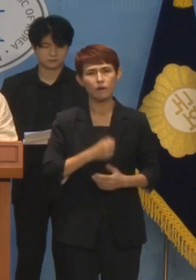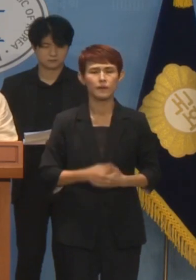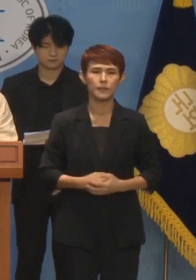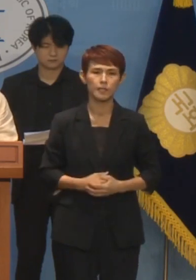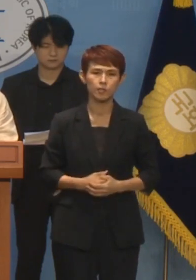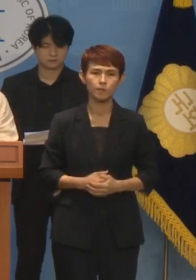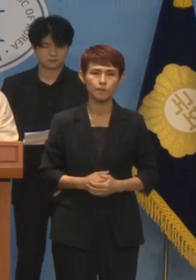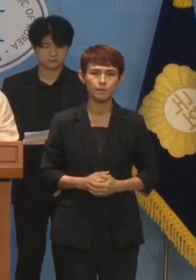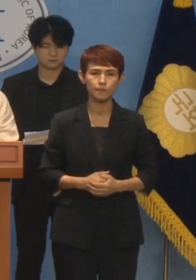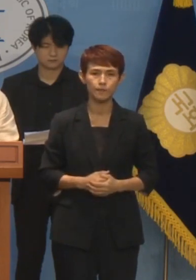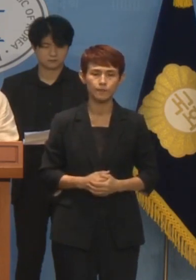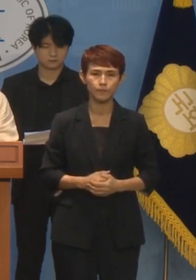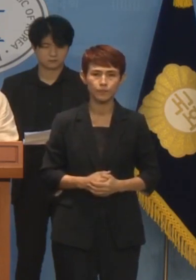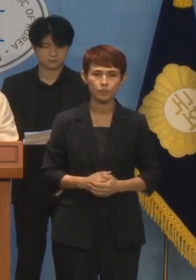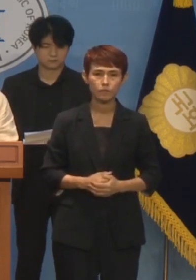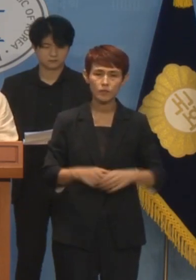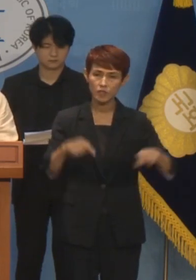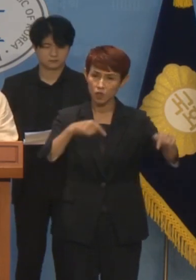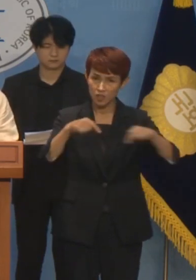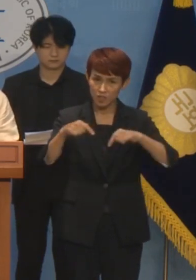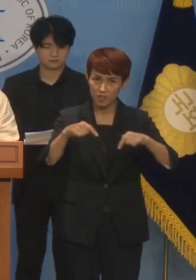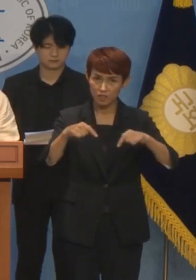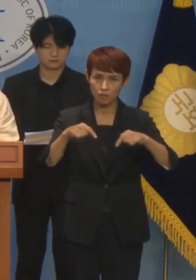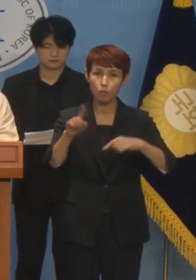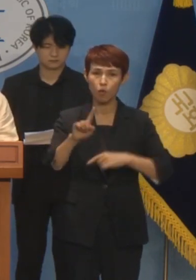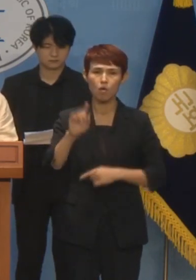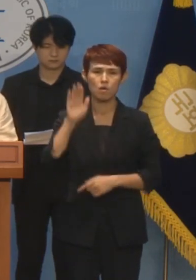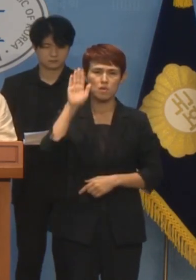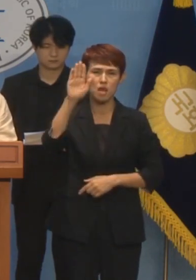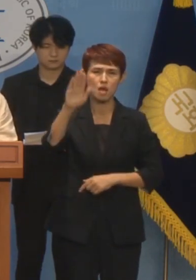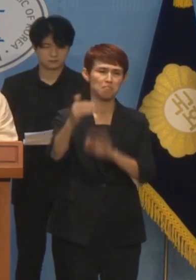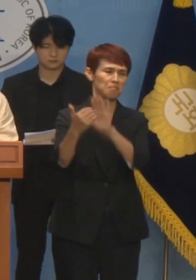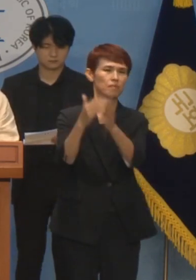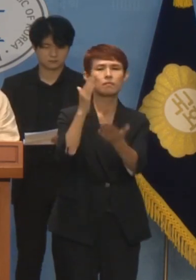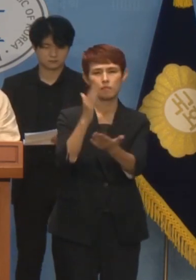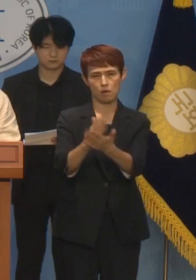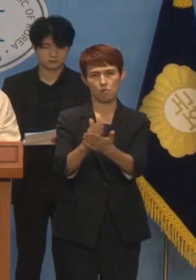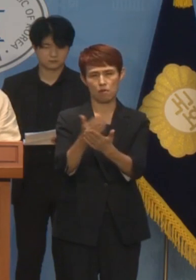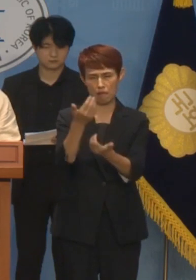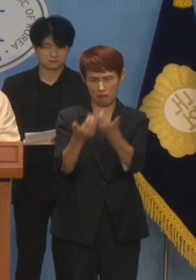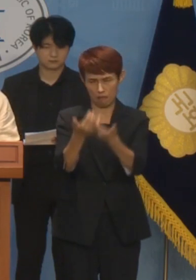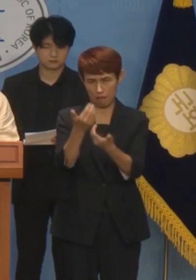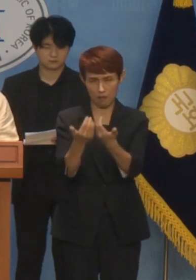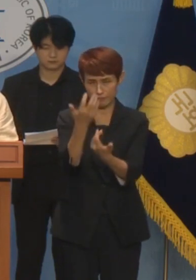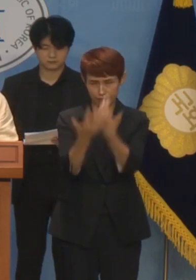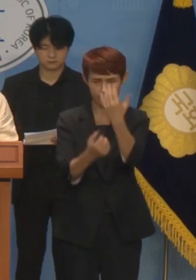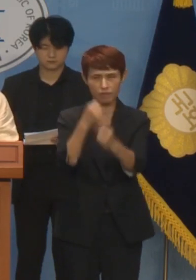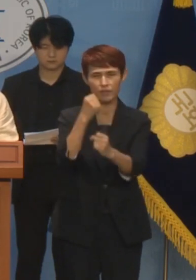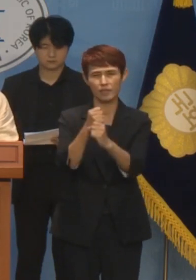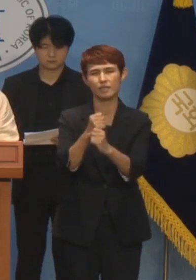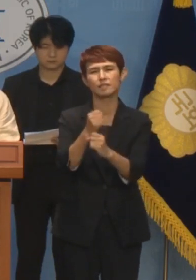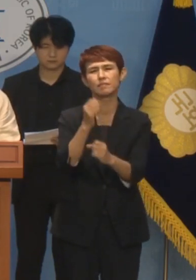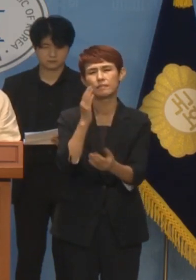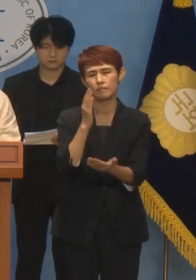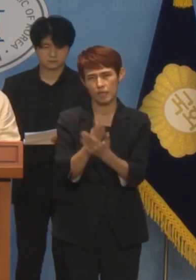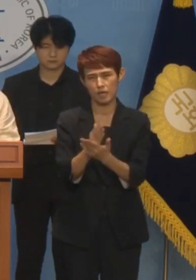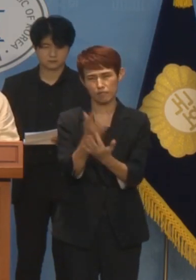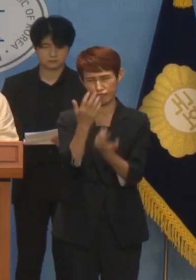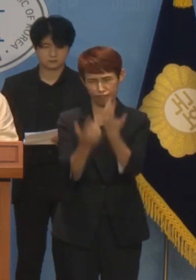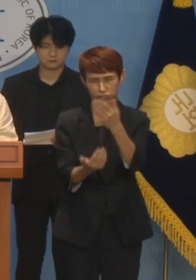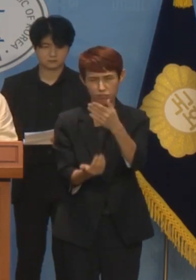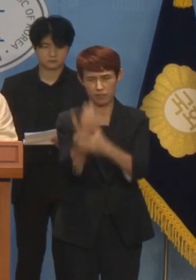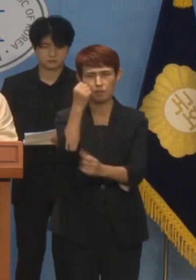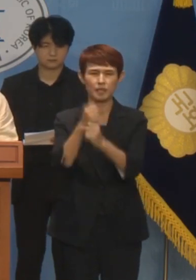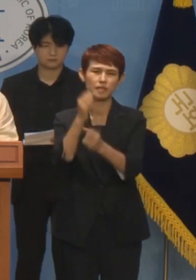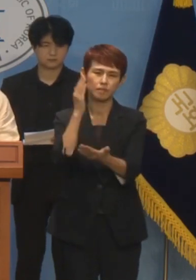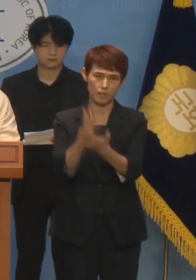따름입니다. 정치는 이미 다가온 미래를 외면하지 말고 갈등의 불꽃을 키우지 말아야 합니다. 그것이 연금 개혁이 나아가야